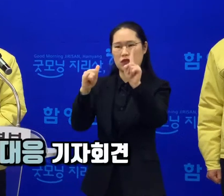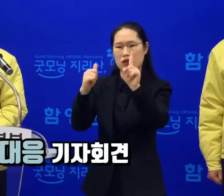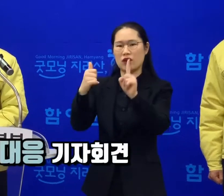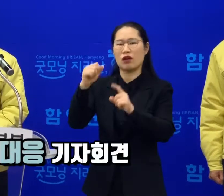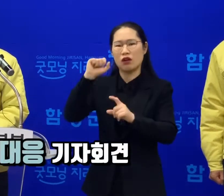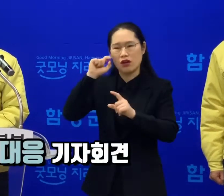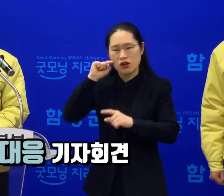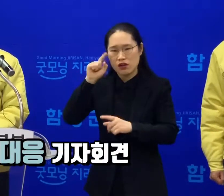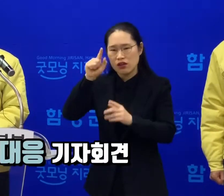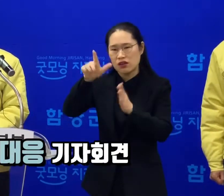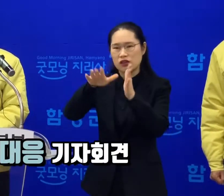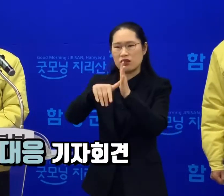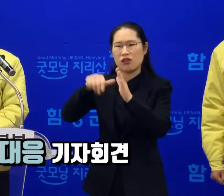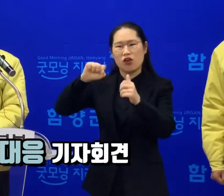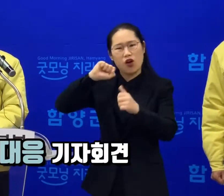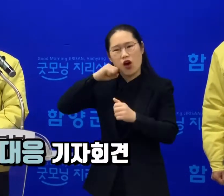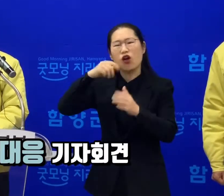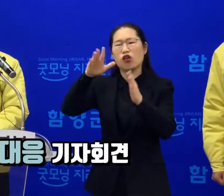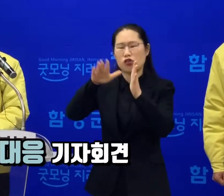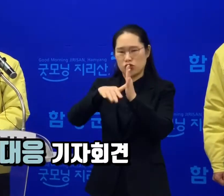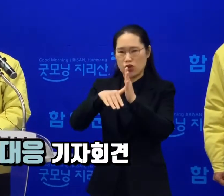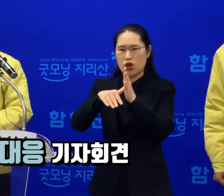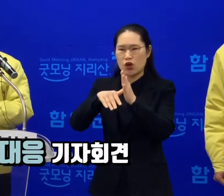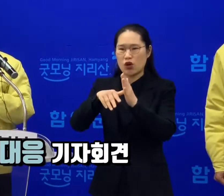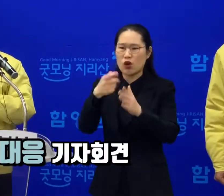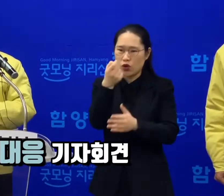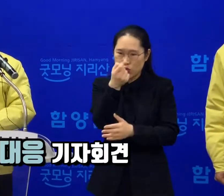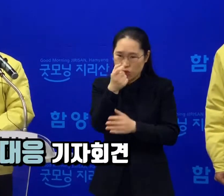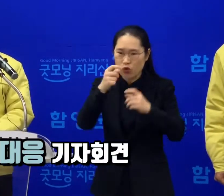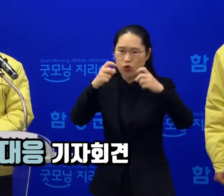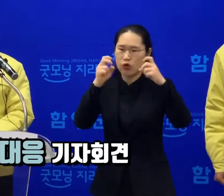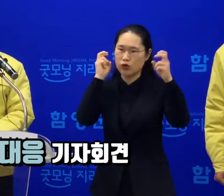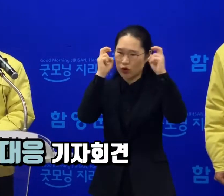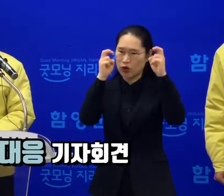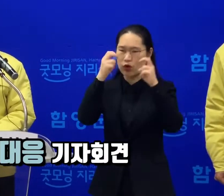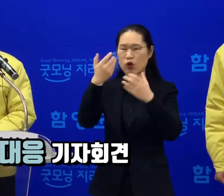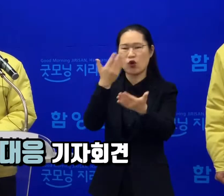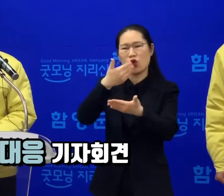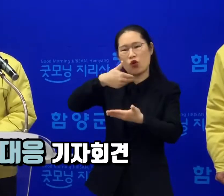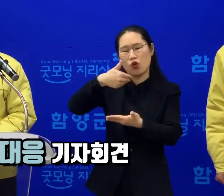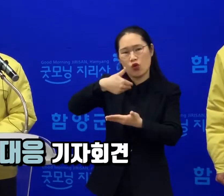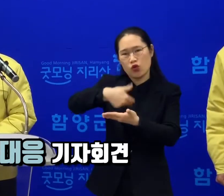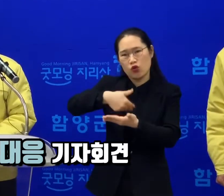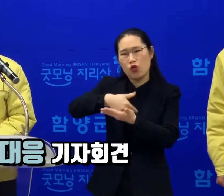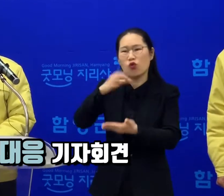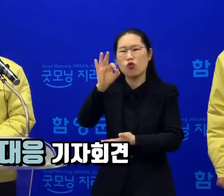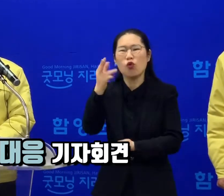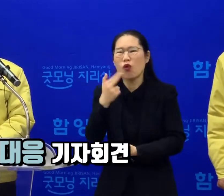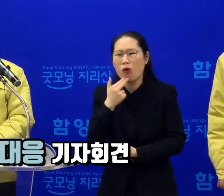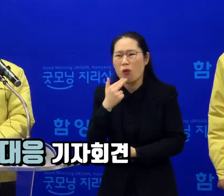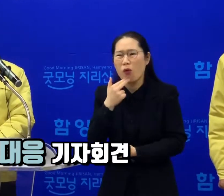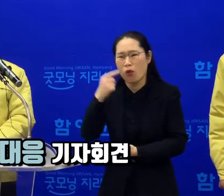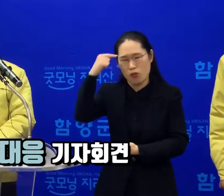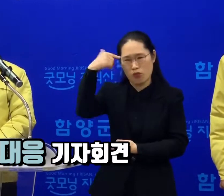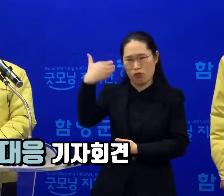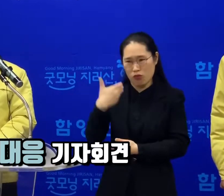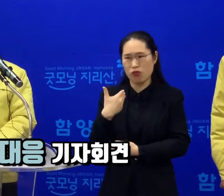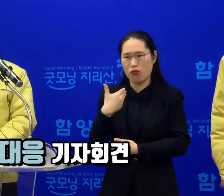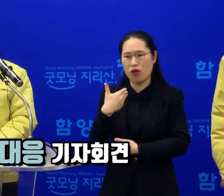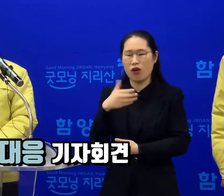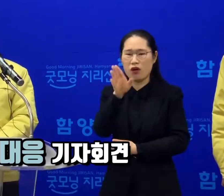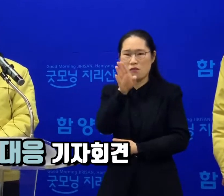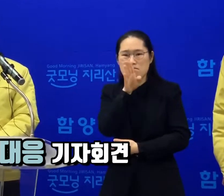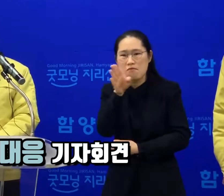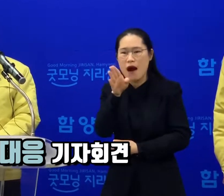이런 어려운 시기에 중소기업 우리 소상공을 위해서 주는 돈이 없느냐 이렇게 질문해서